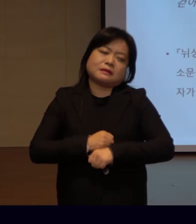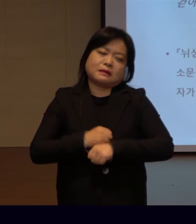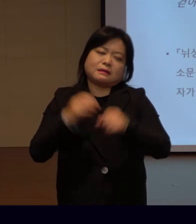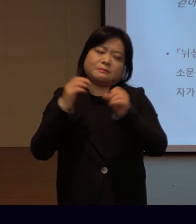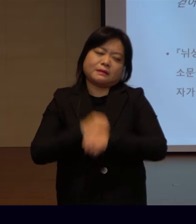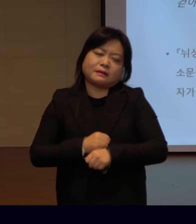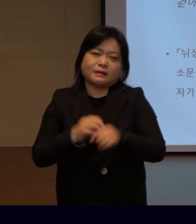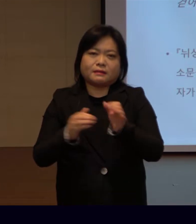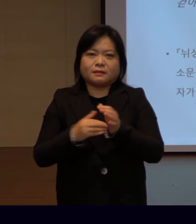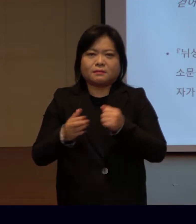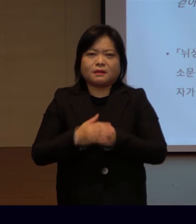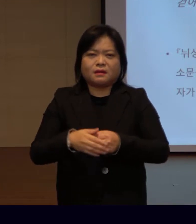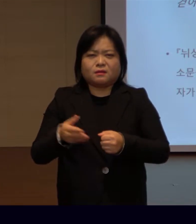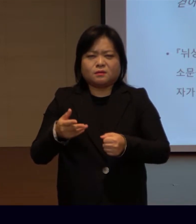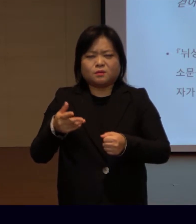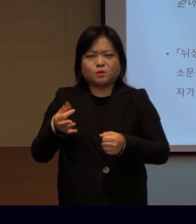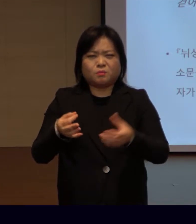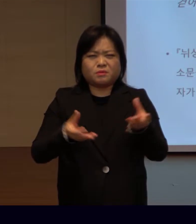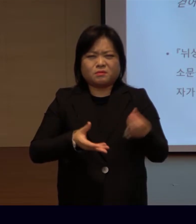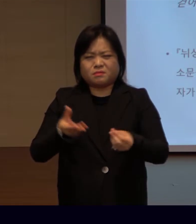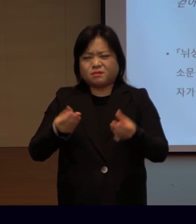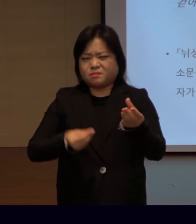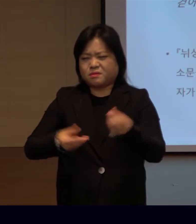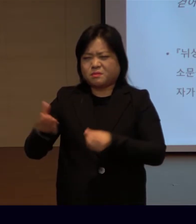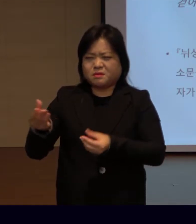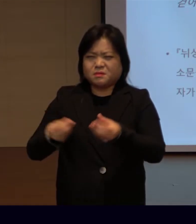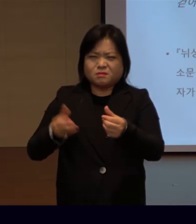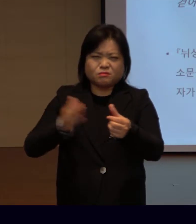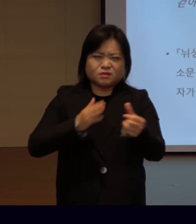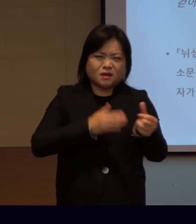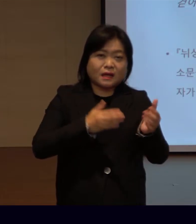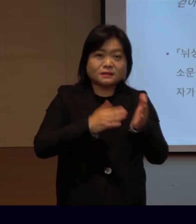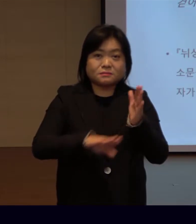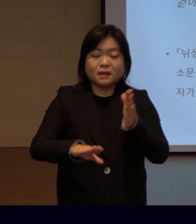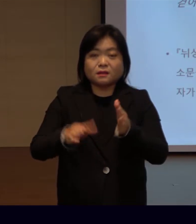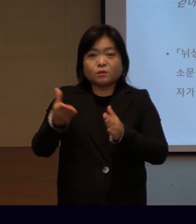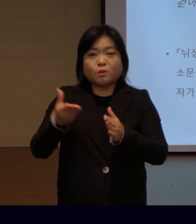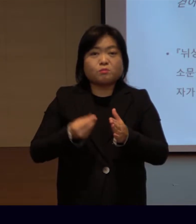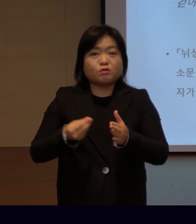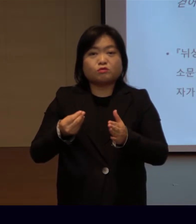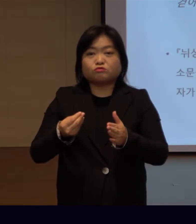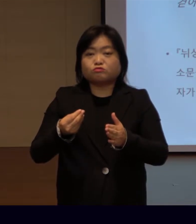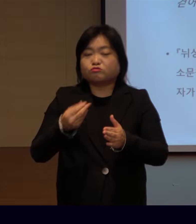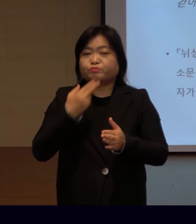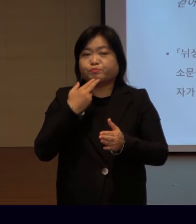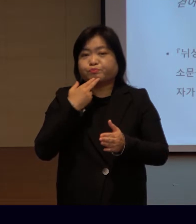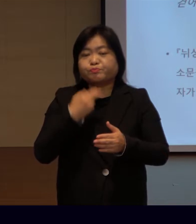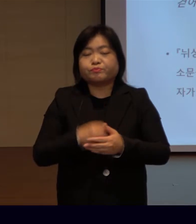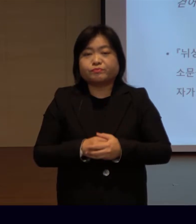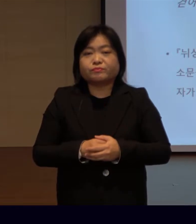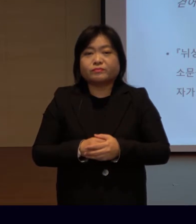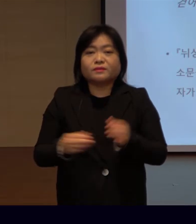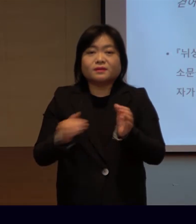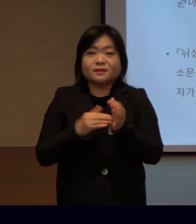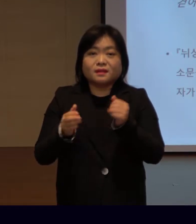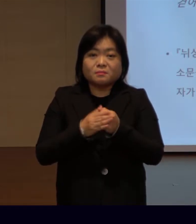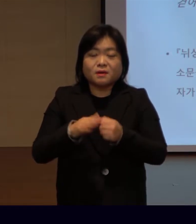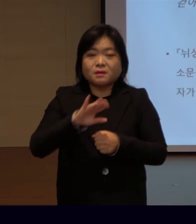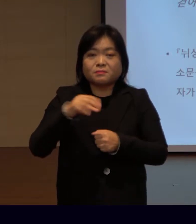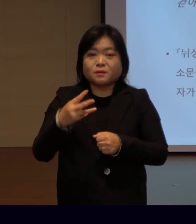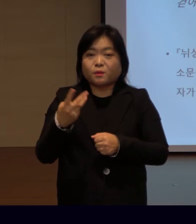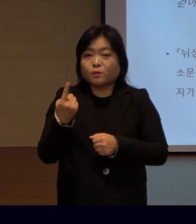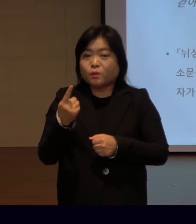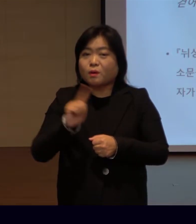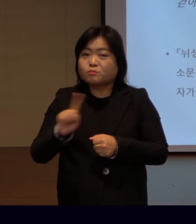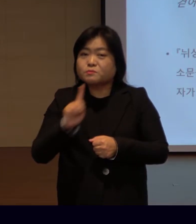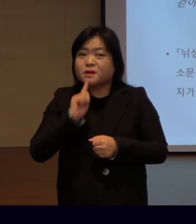돈을 구하러 은행을 돌아다니지만 아무도 이 상인에게 돈을 빌려주는 은행은 없었습니다. 그러니까 이제 비로토가 그래요. 나는